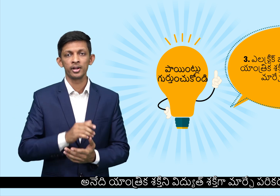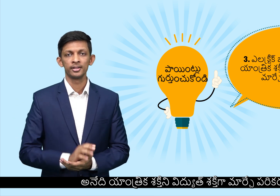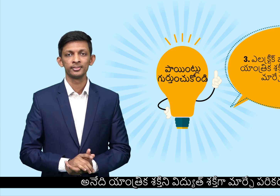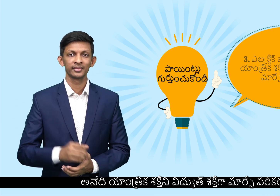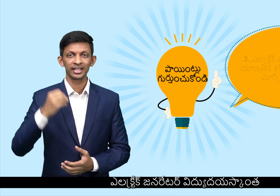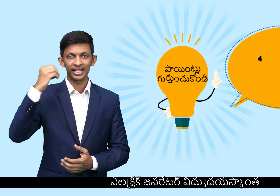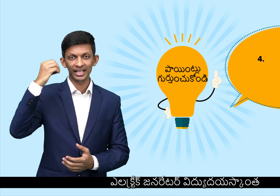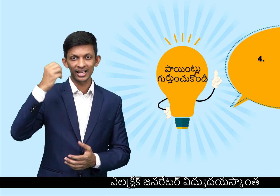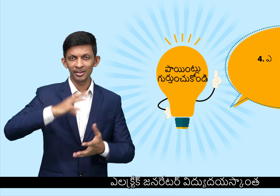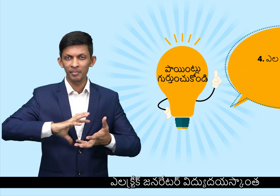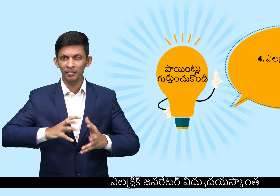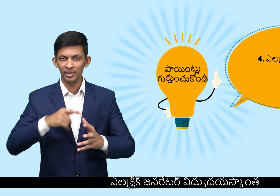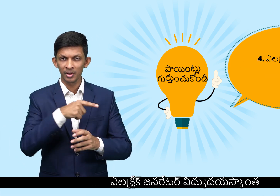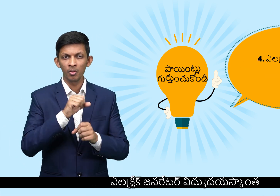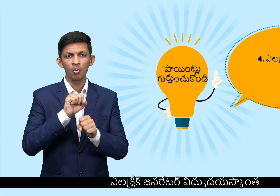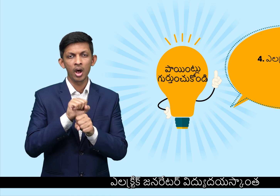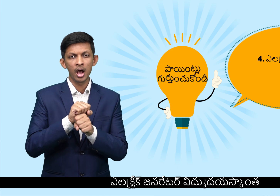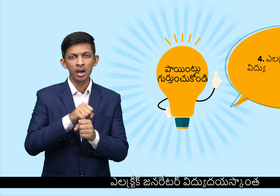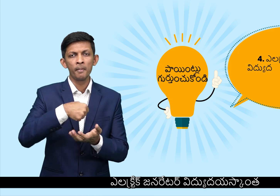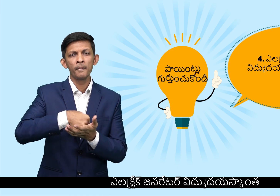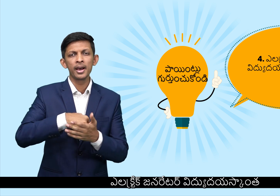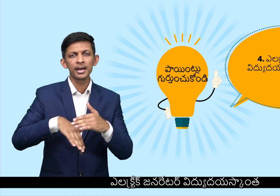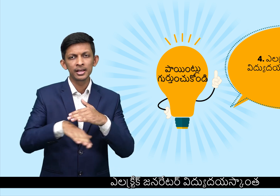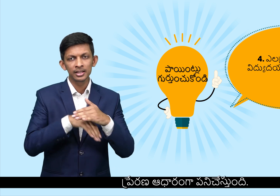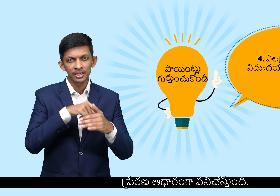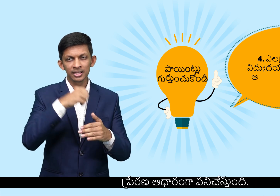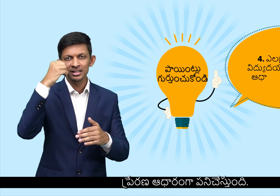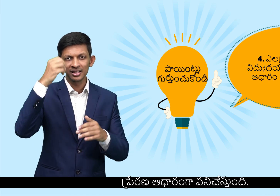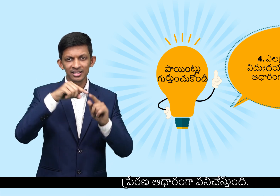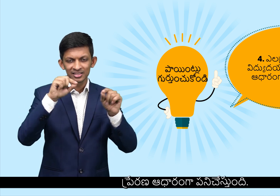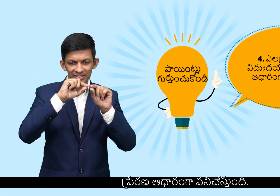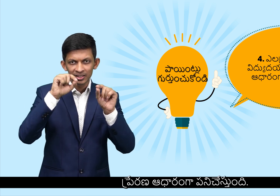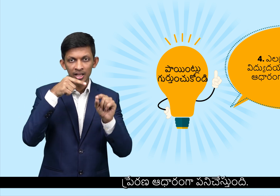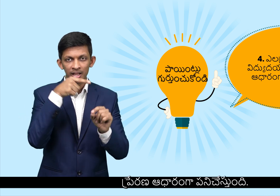ఎలక్ట్రిక్ జనరేటర్ విద్యుదయస్కాంత ప్రేరణ ఆధారంగా పనిచేస్తుంది.